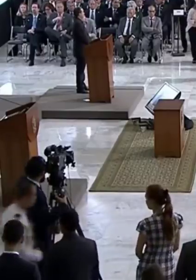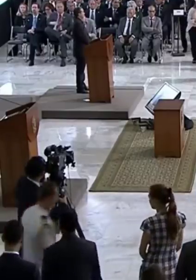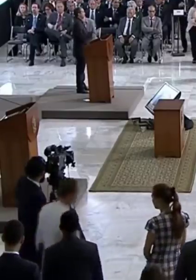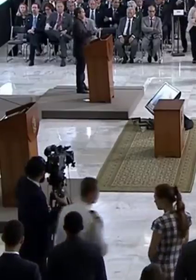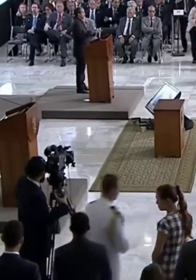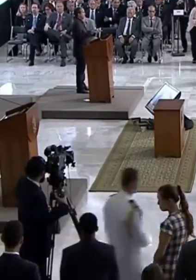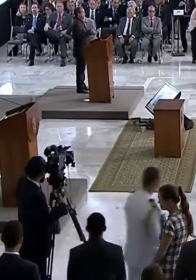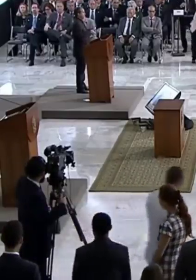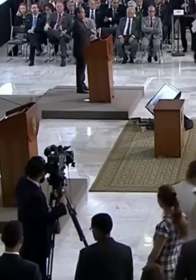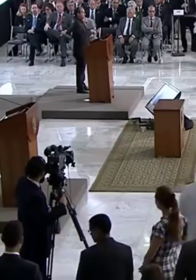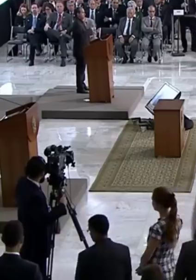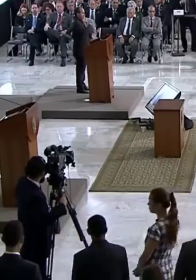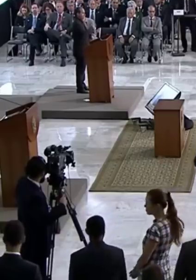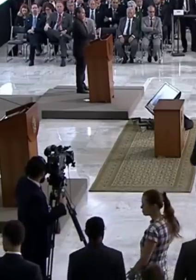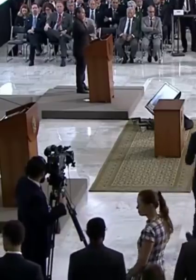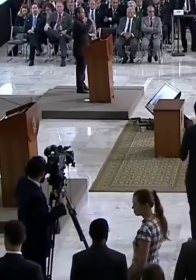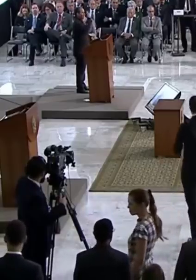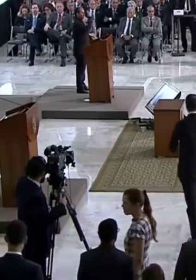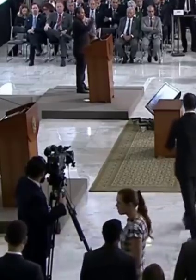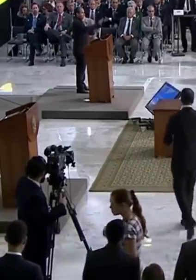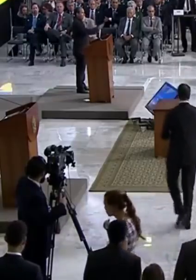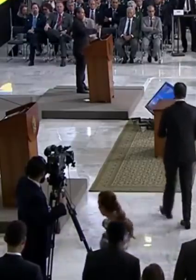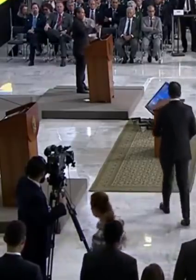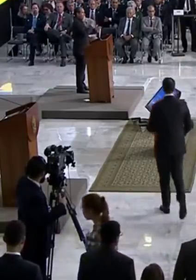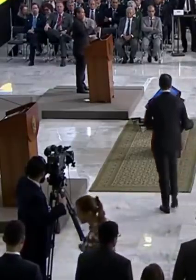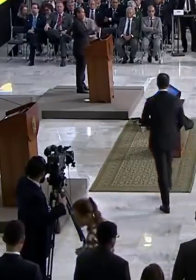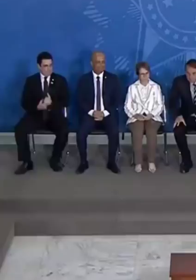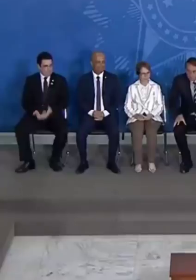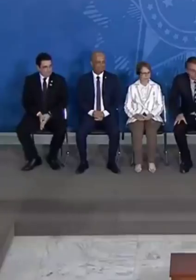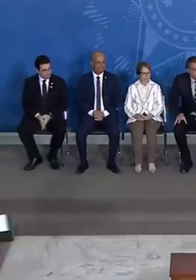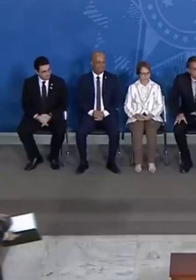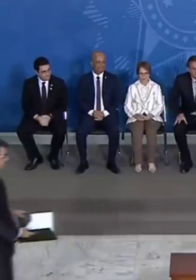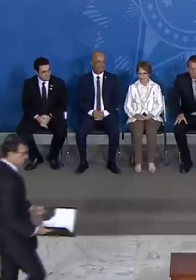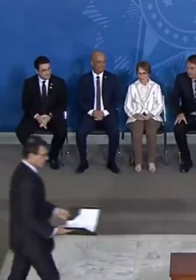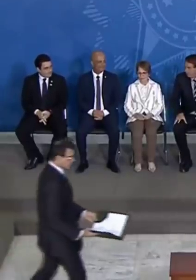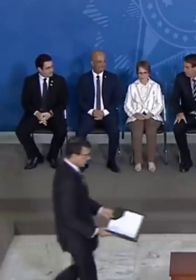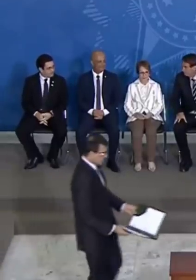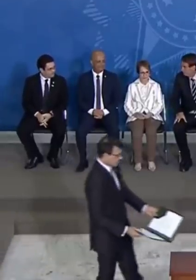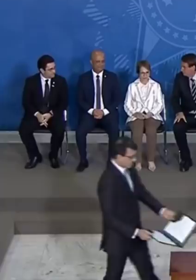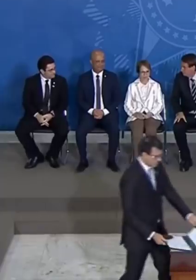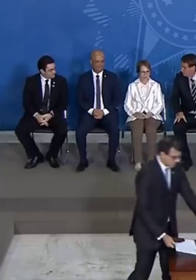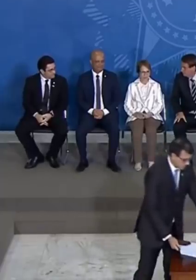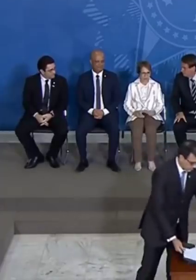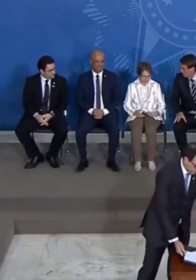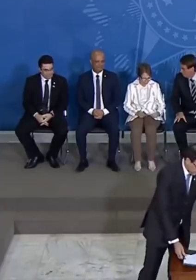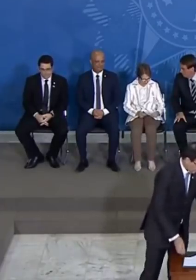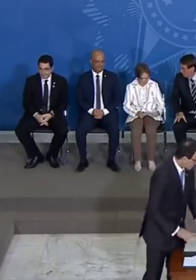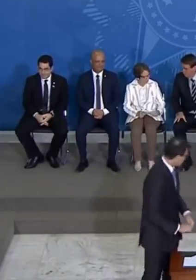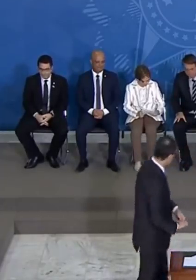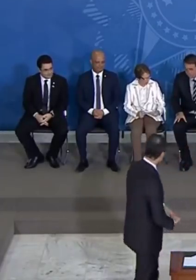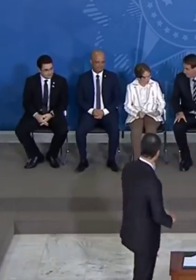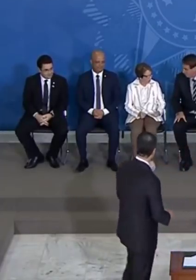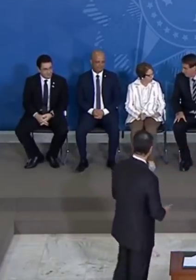Nesse momento, o presidente da República, Jair Bolsonaro, assina os seguintes atos. Medida provisória que altera